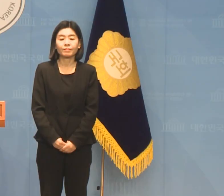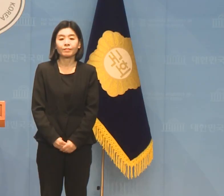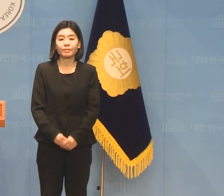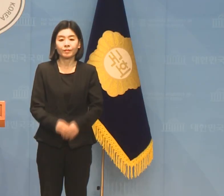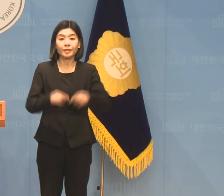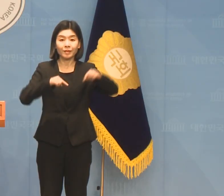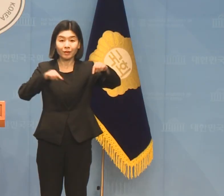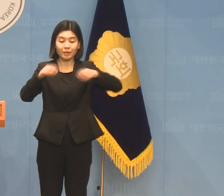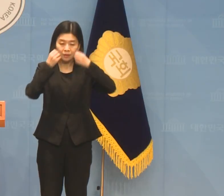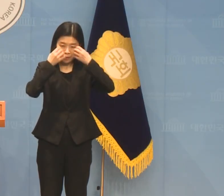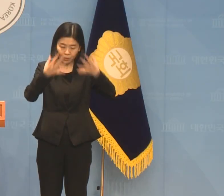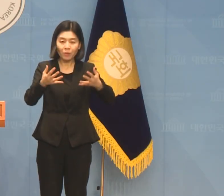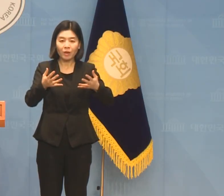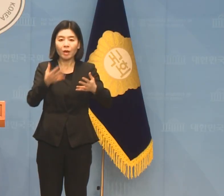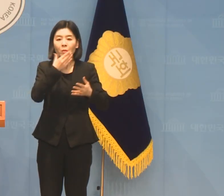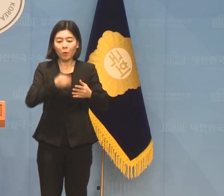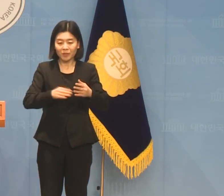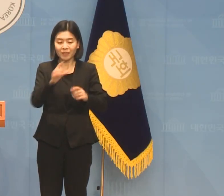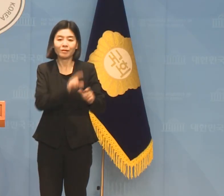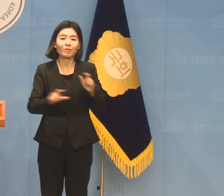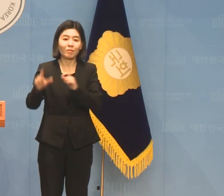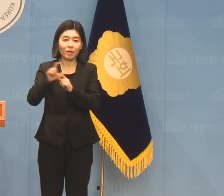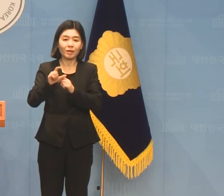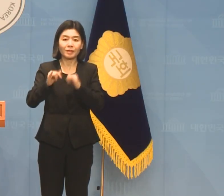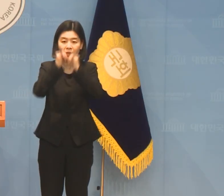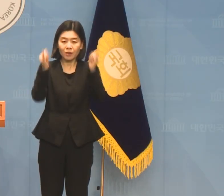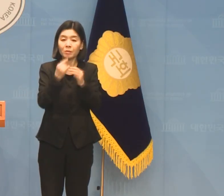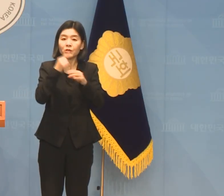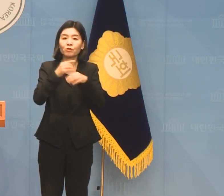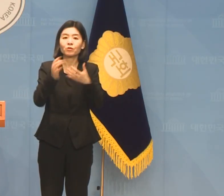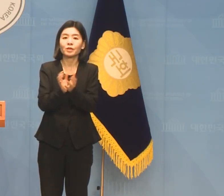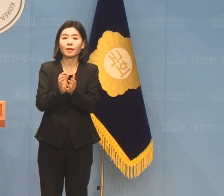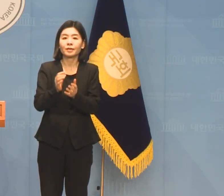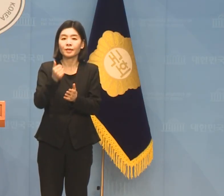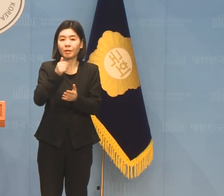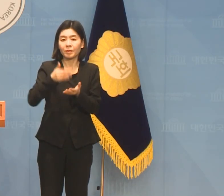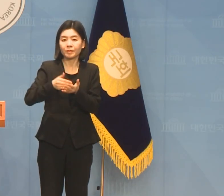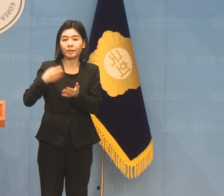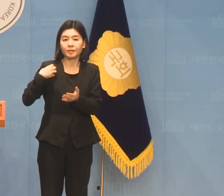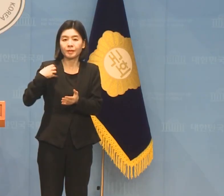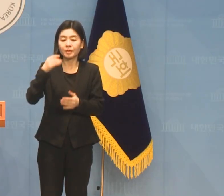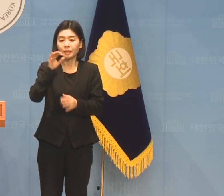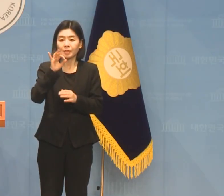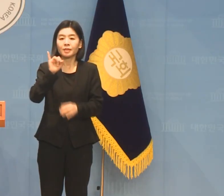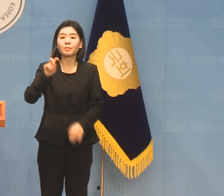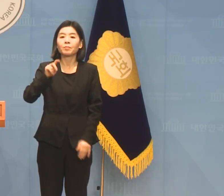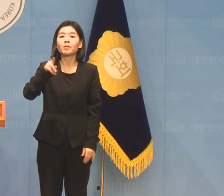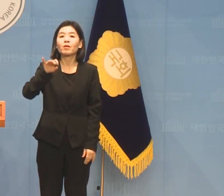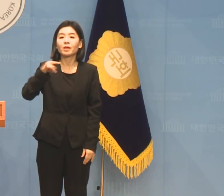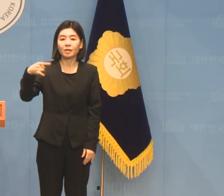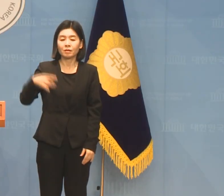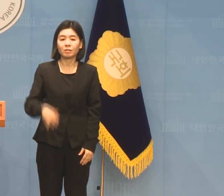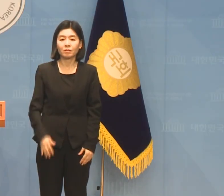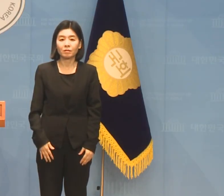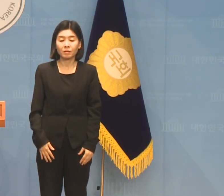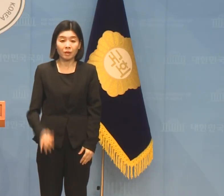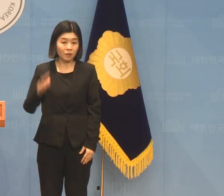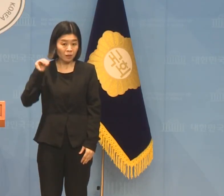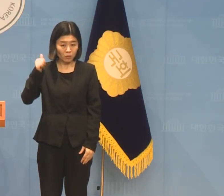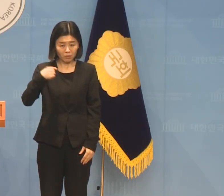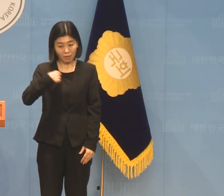정치를 새롭게, 복지를 강하게 사회민주당 대변인 임명희입니다. 난갑병 한덕수